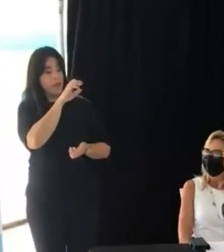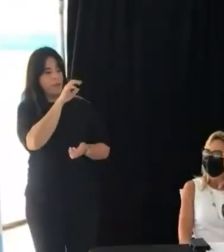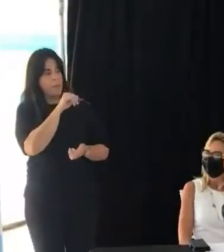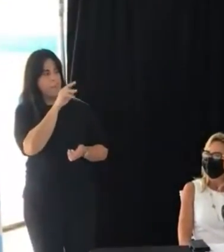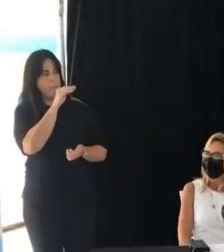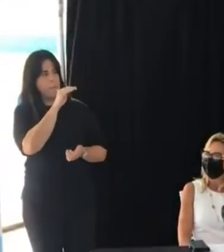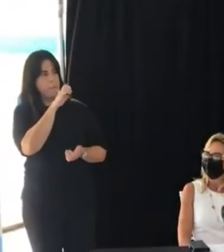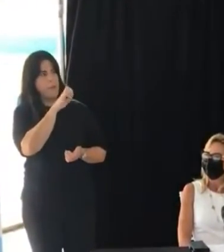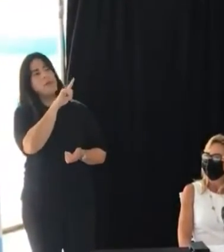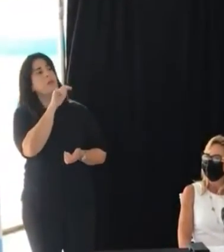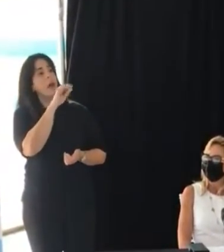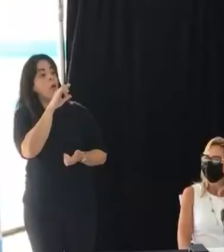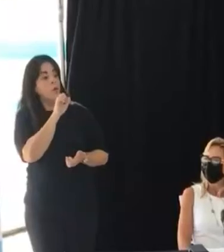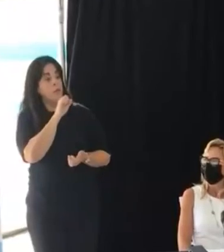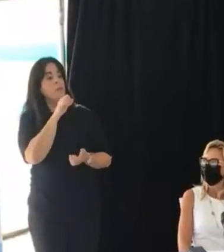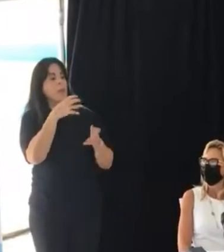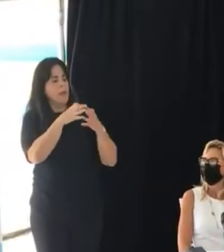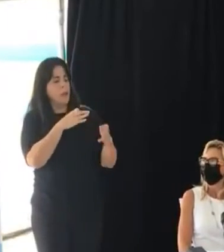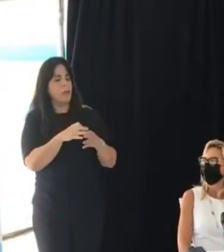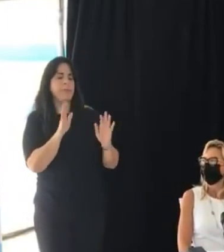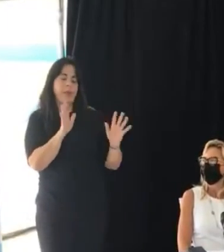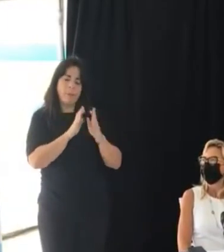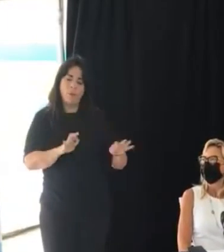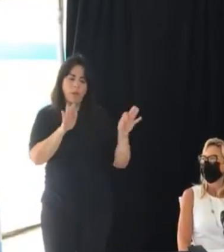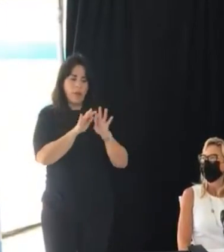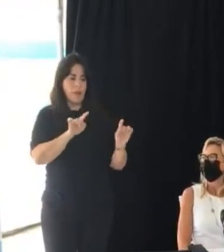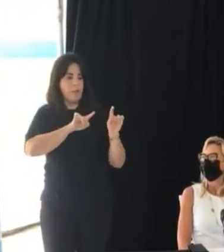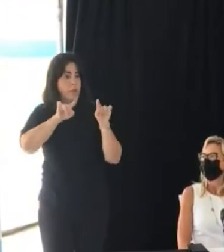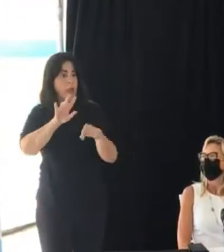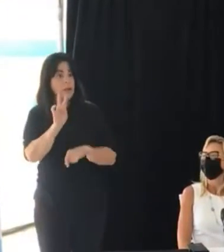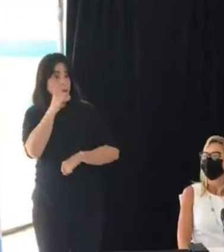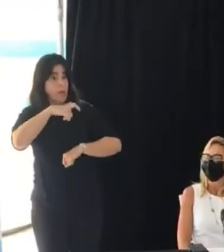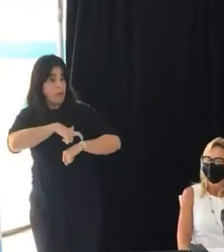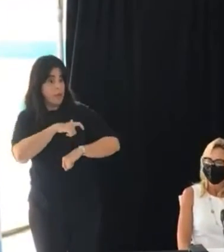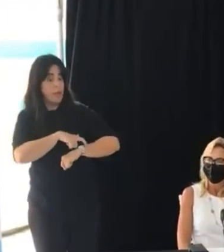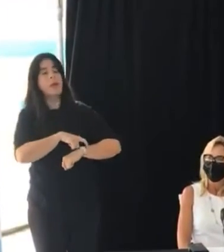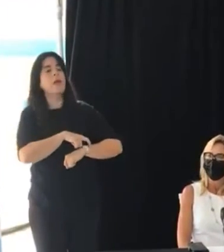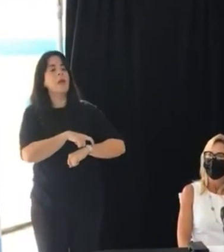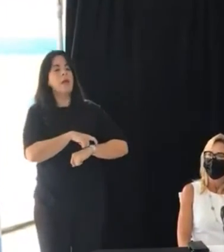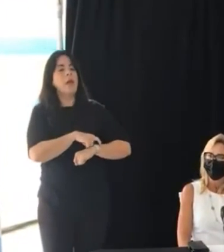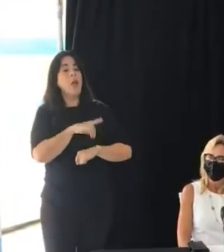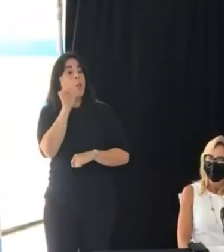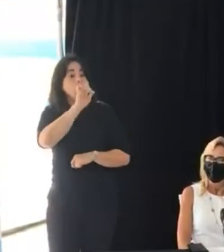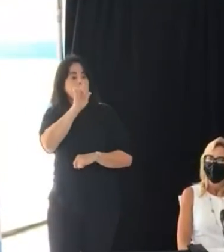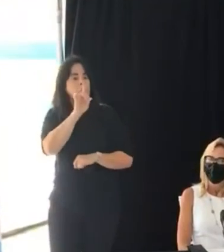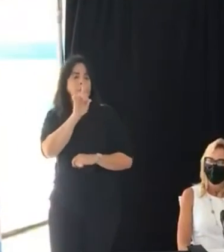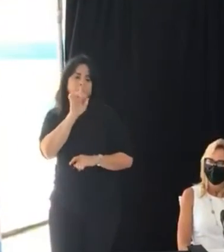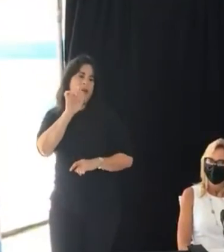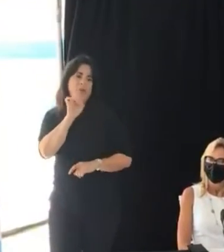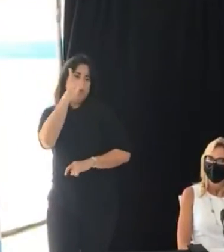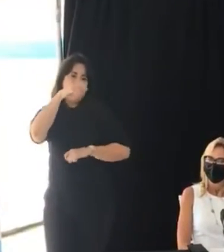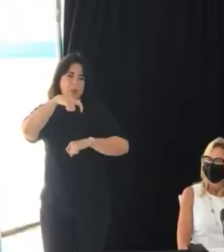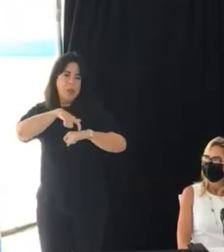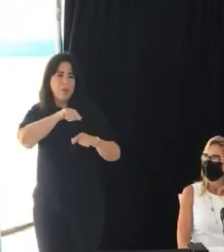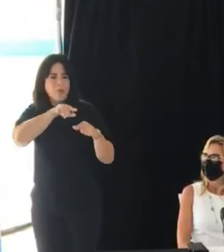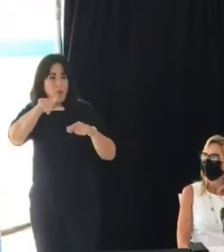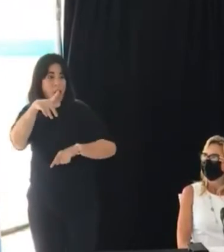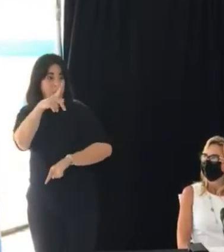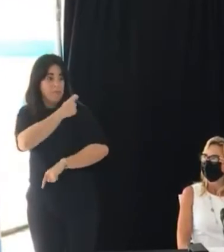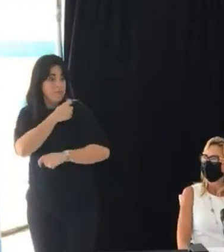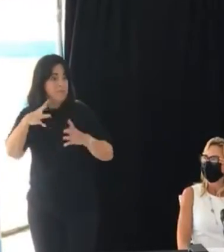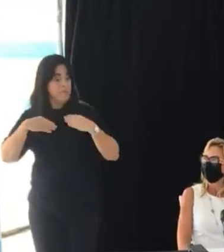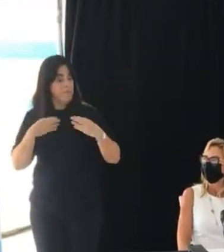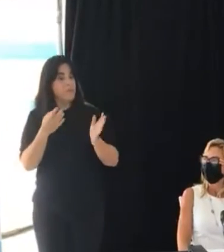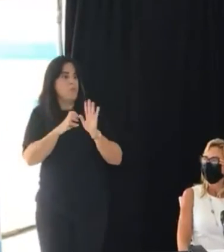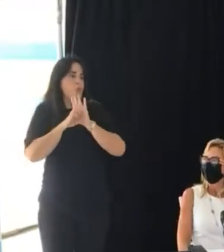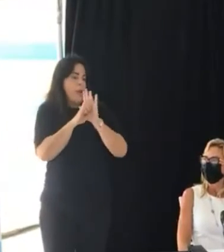audiencia entienda que usted tiene que ir a recibir la segunda dosis en el lugar donde le pusieron la primera. Si, por ejemplo, en el caso de